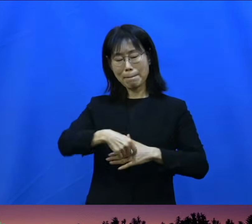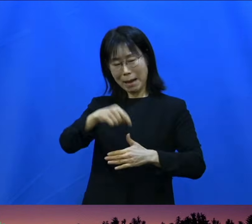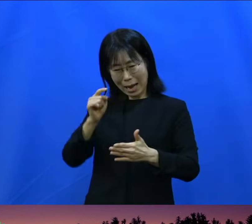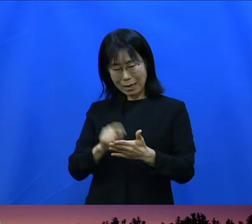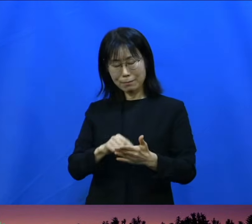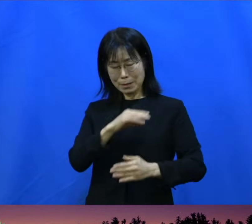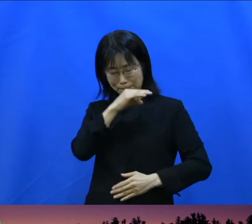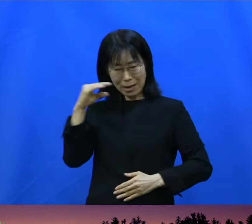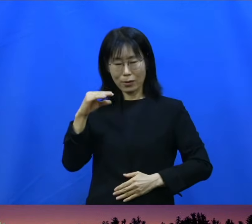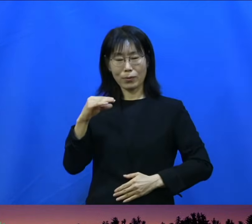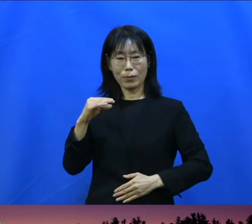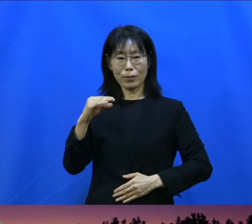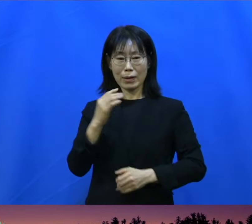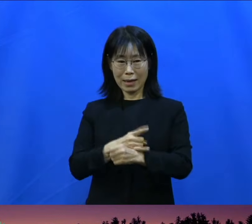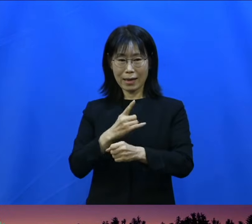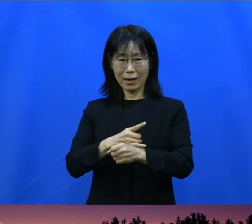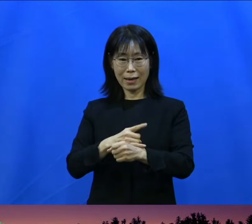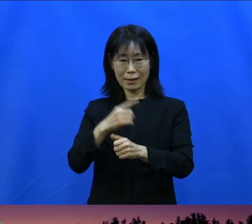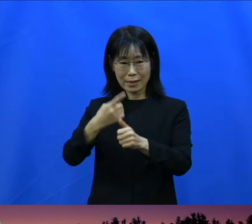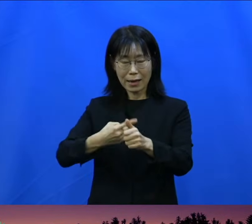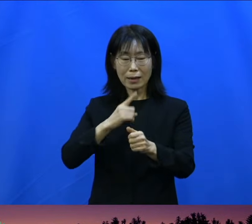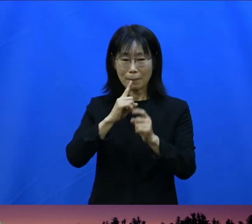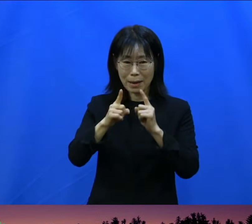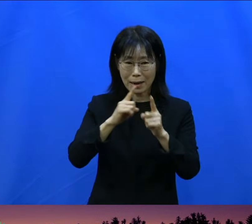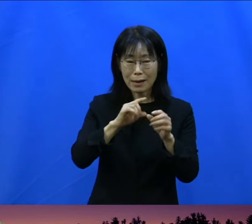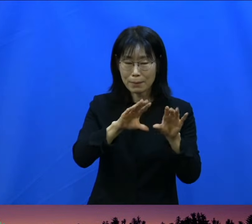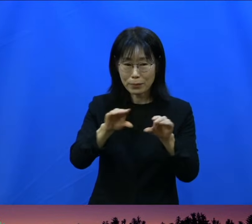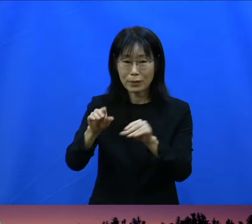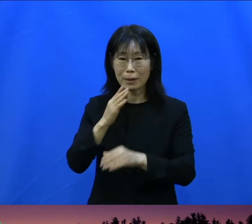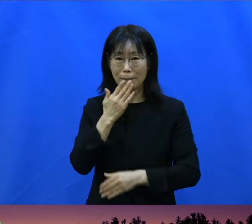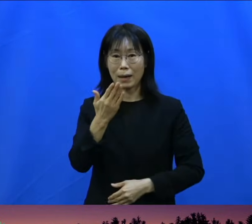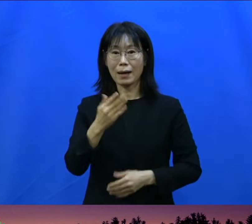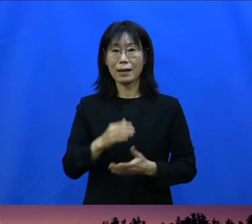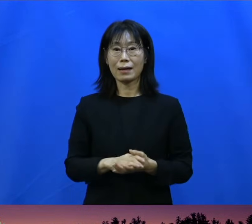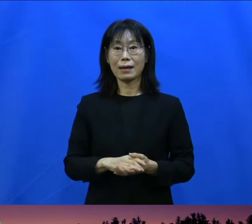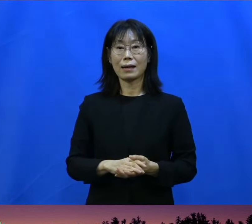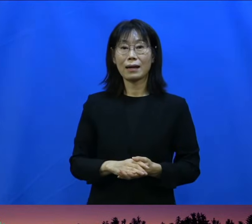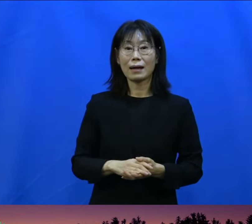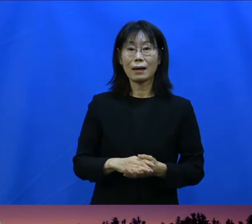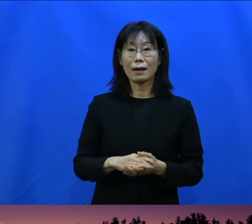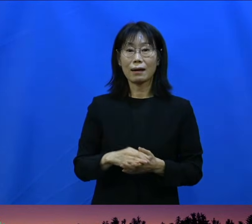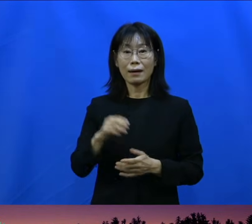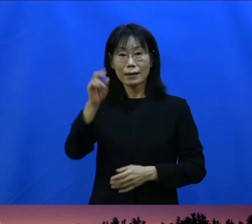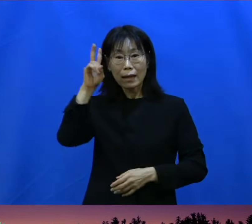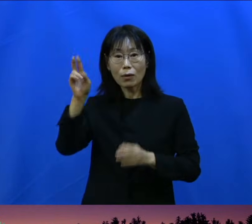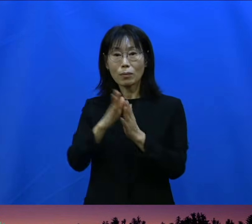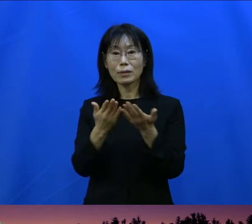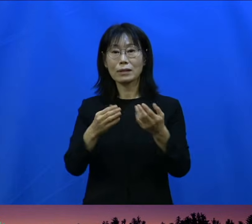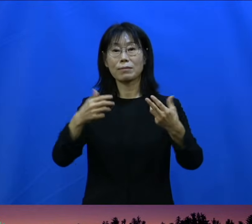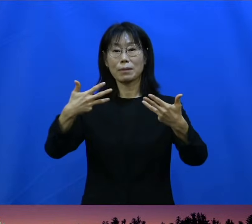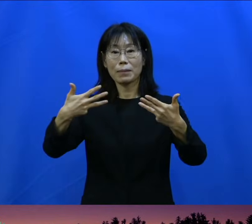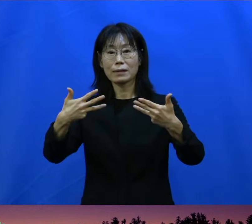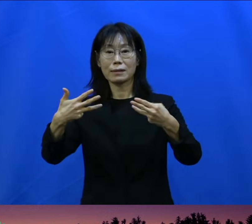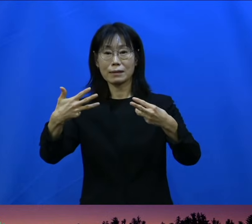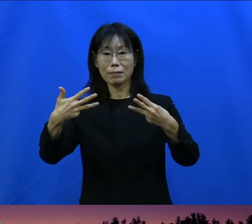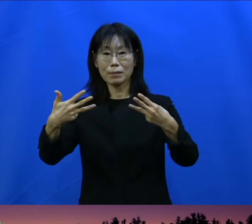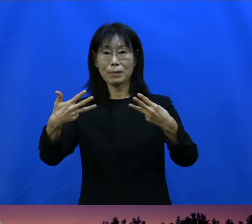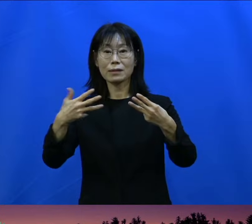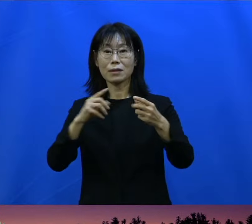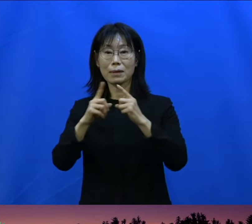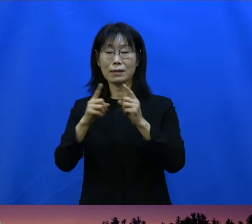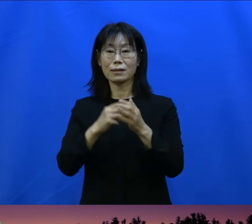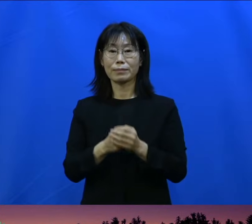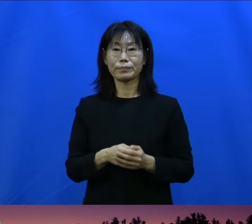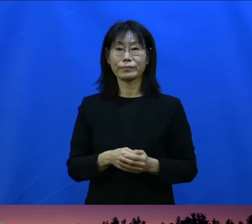야고보 3장 8절에서 혀는 능히 길들일 사람이 없나니 쉬지 아니하는 악이요 죽이는 독이 가득. 전부 다 독 얘기하잖아요. 아까 로마서에도